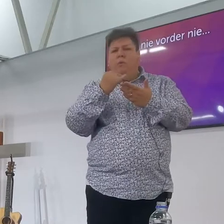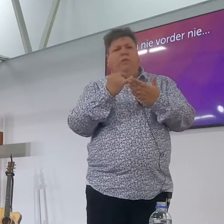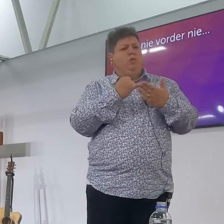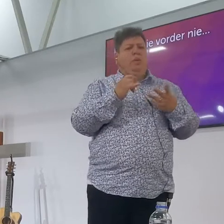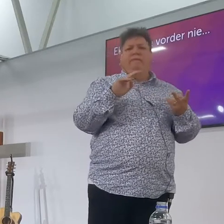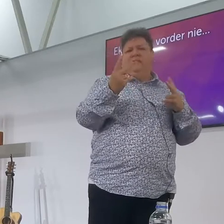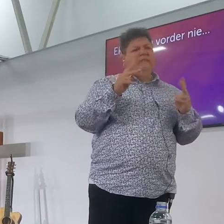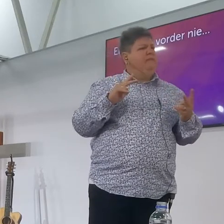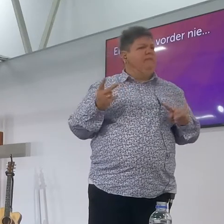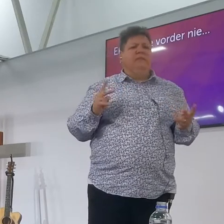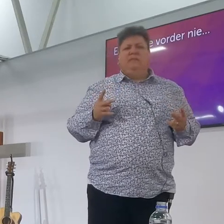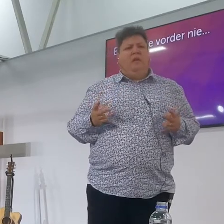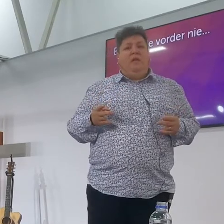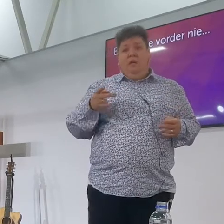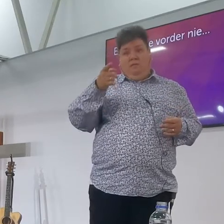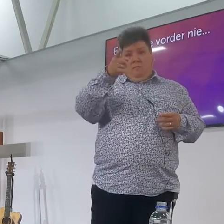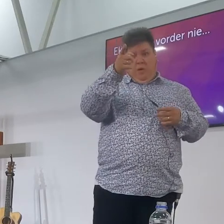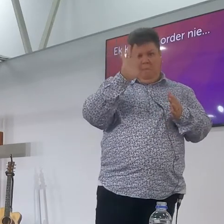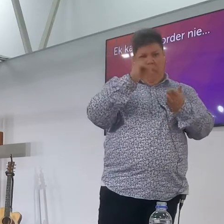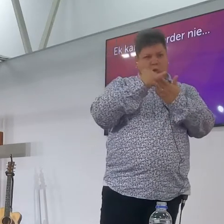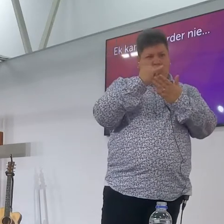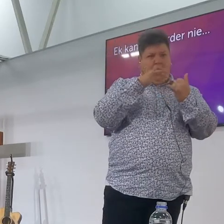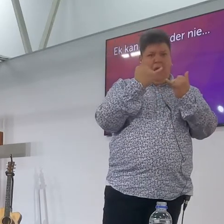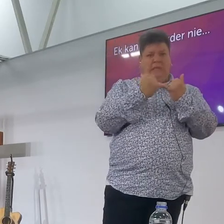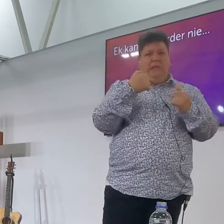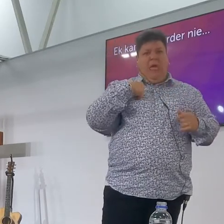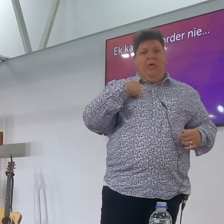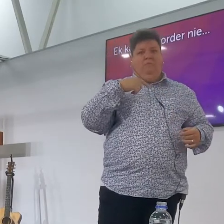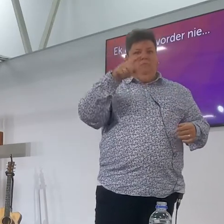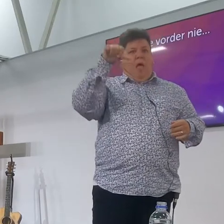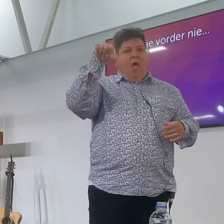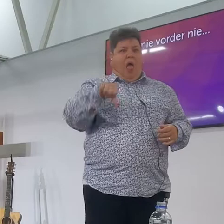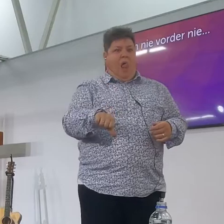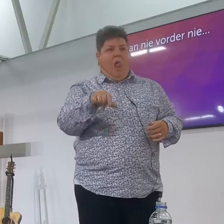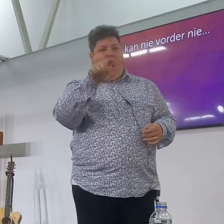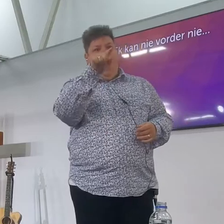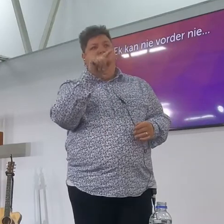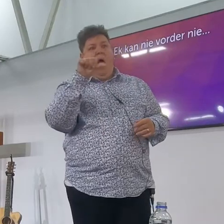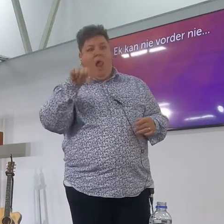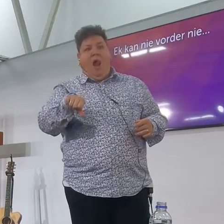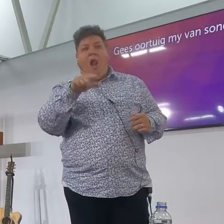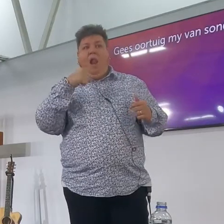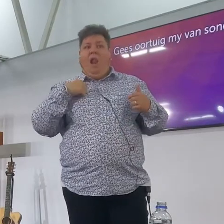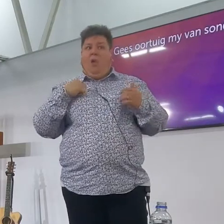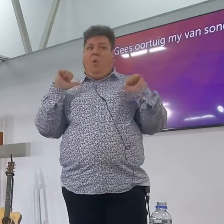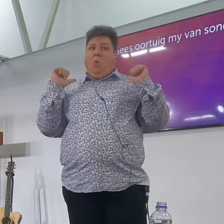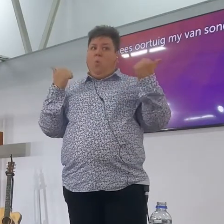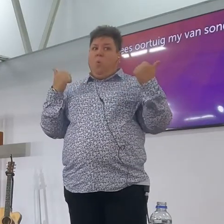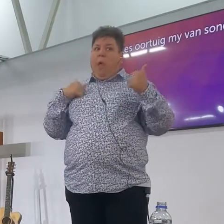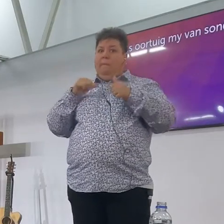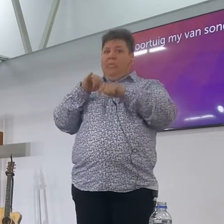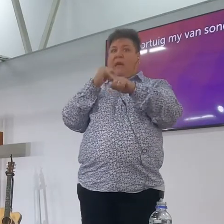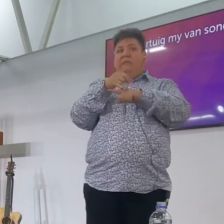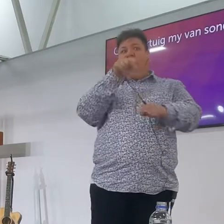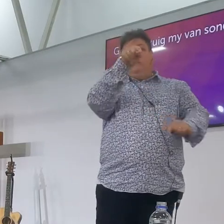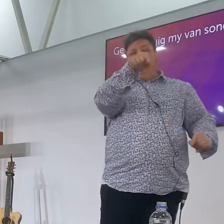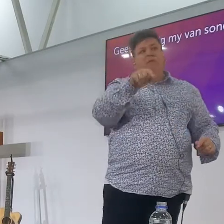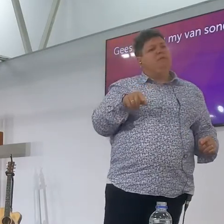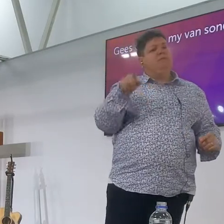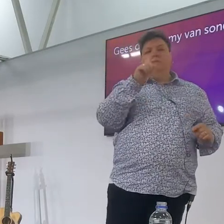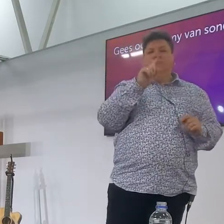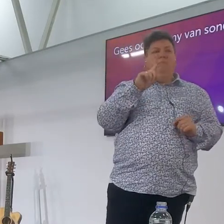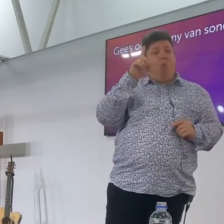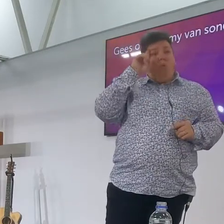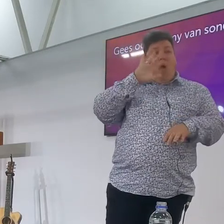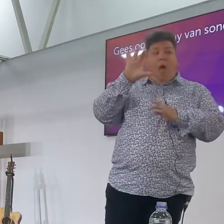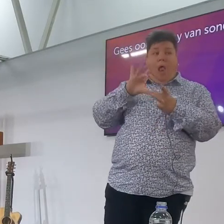nee, you're gonna burn, en hier is die ding wat ek moet kyk na my eie lewe, want dis wat die Heilige Gees in my lewe gaan doen. Die Heilige Gees gaan